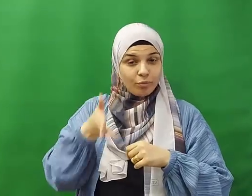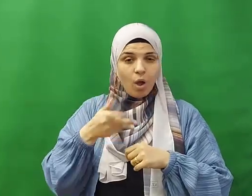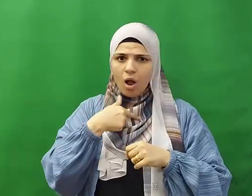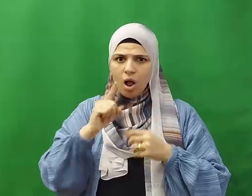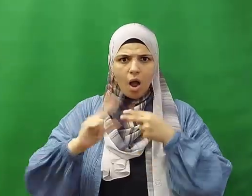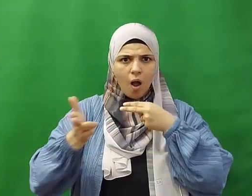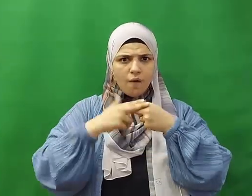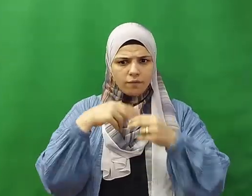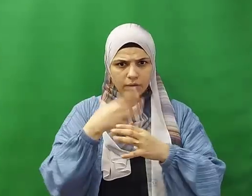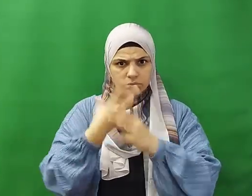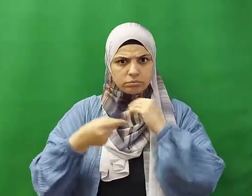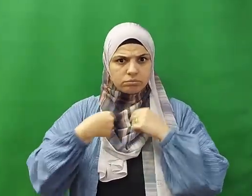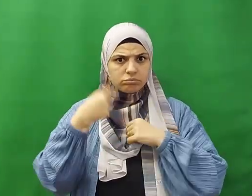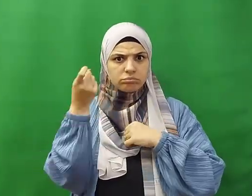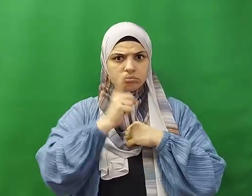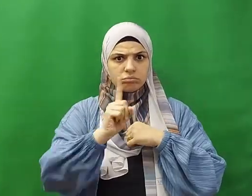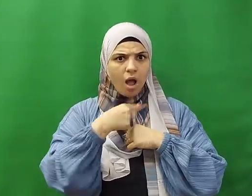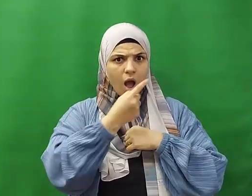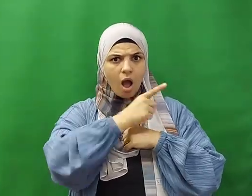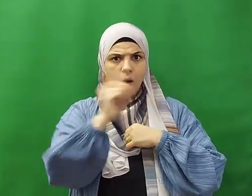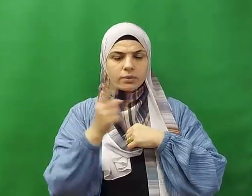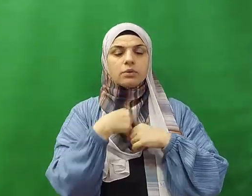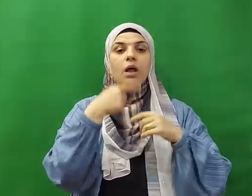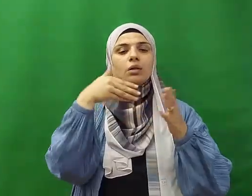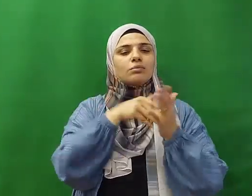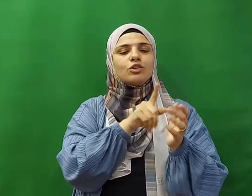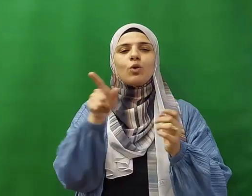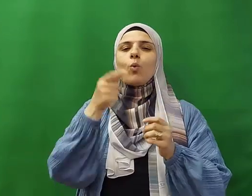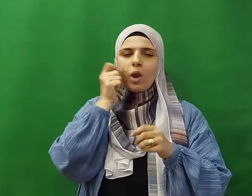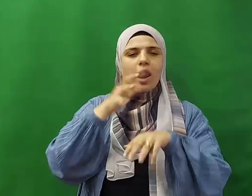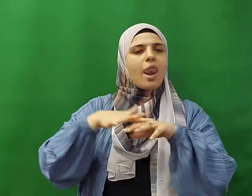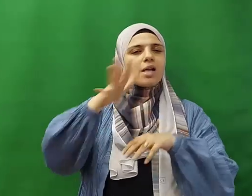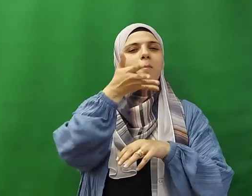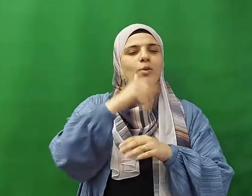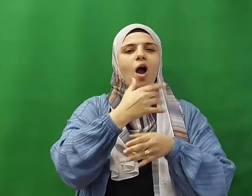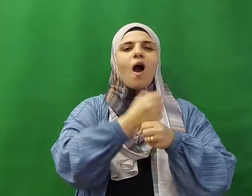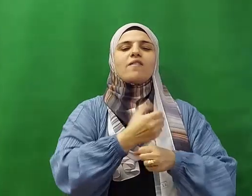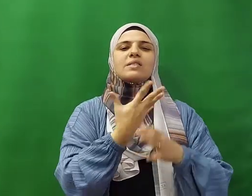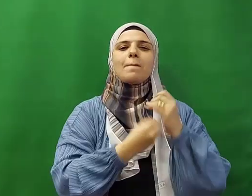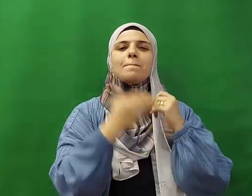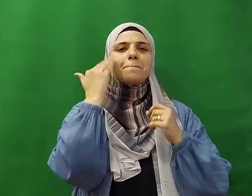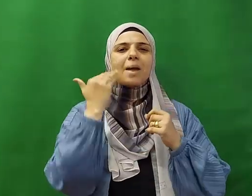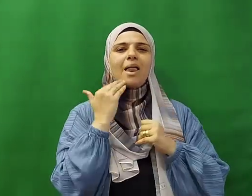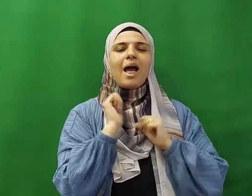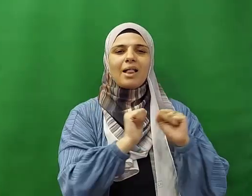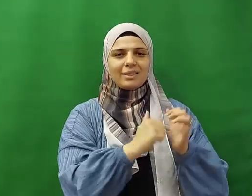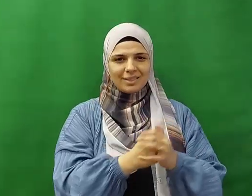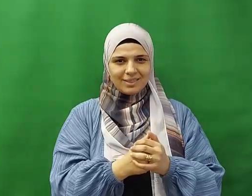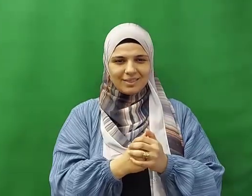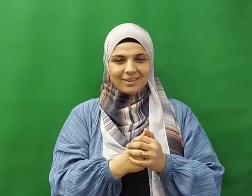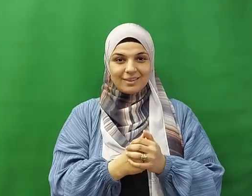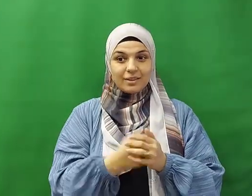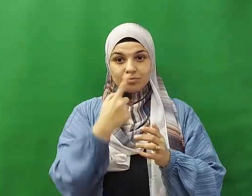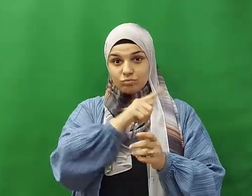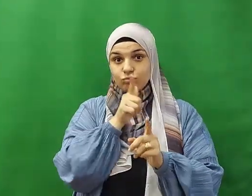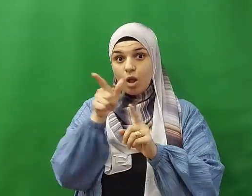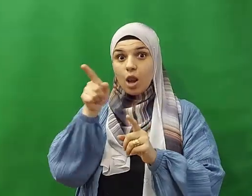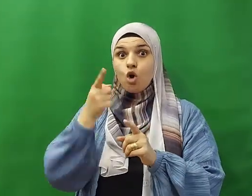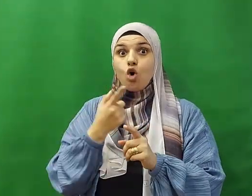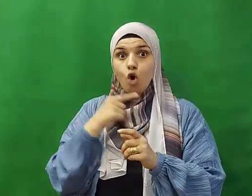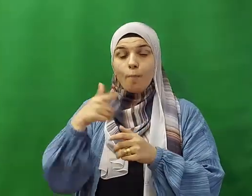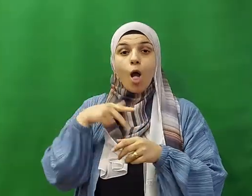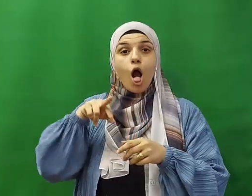لا والله يا رسول الله، جعلني الله فداءك. قال: ولا الناس يحبونه لبناتهم.